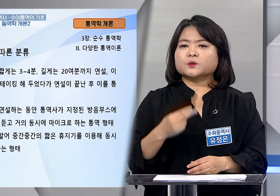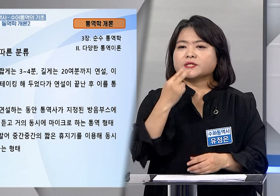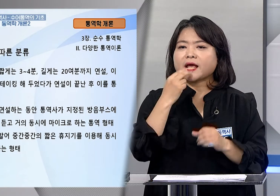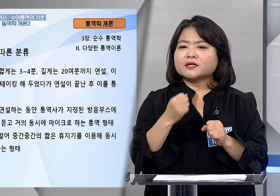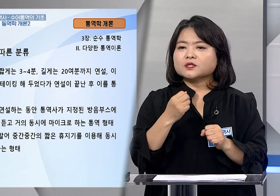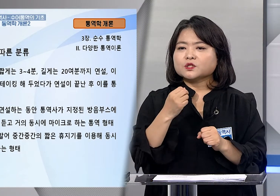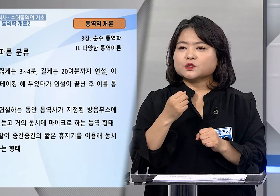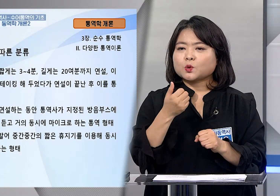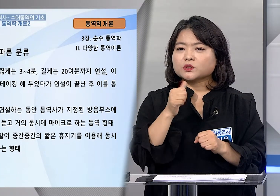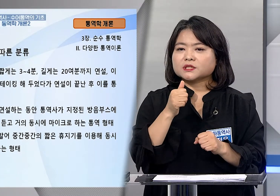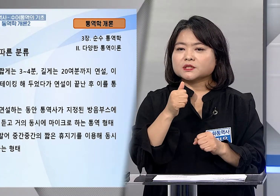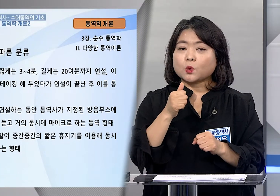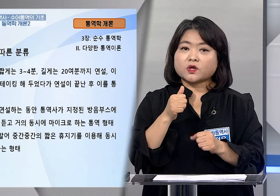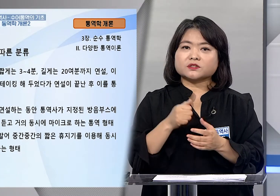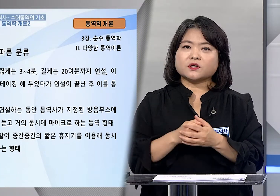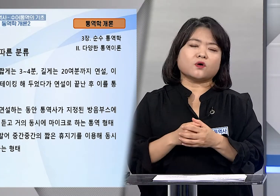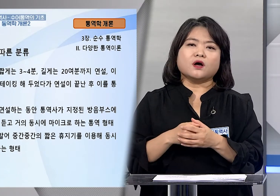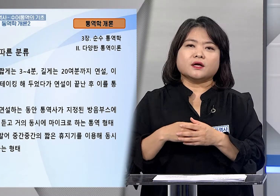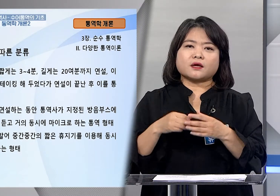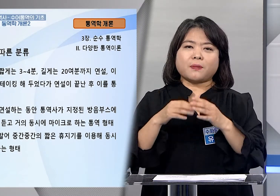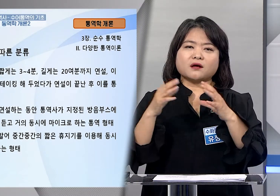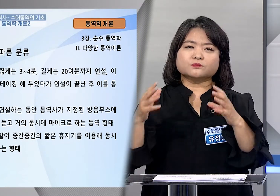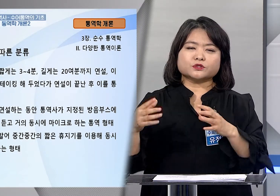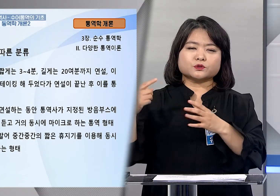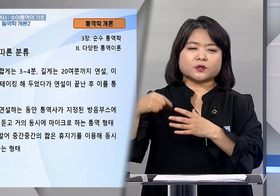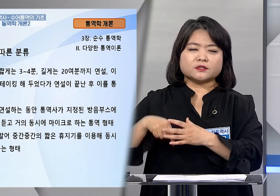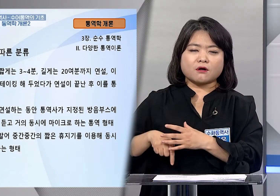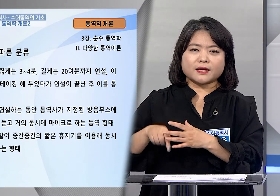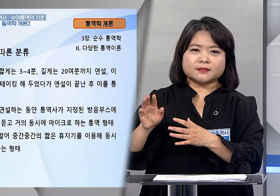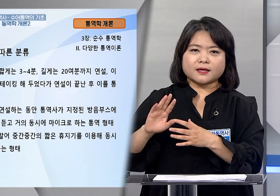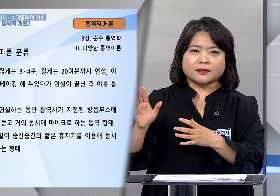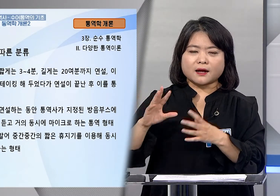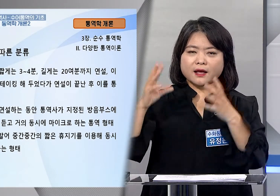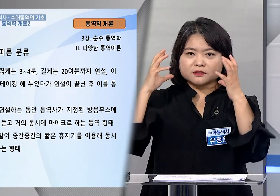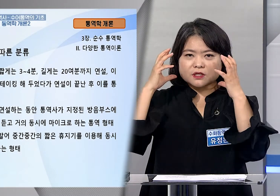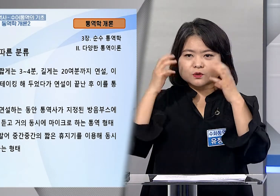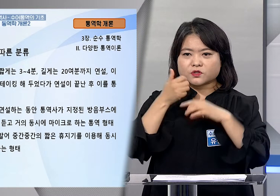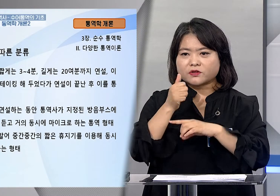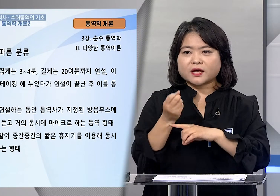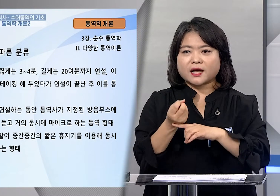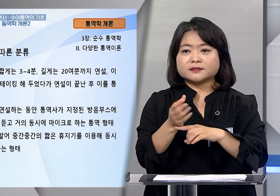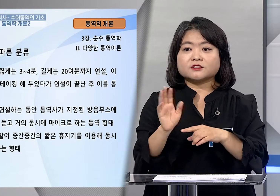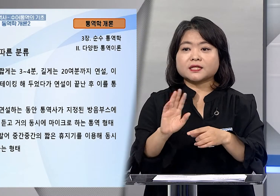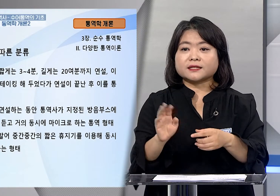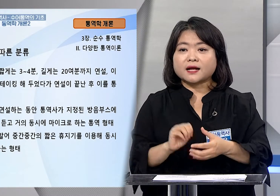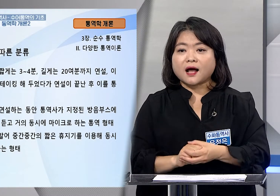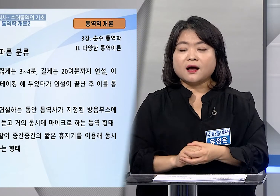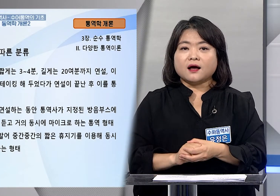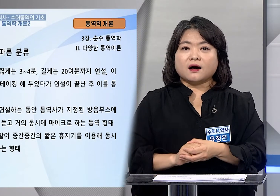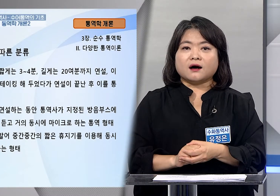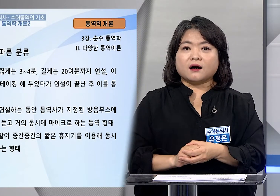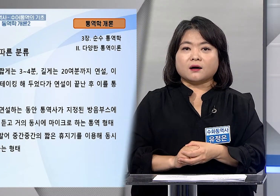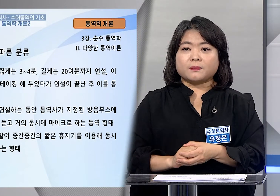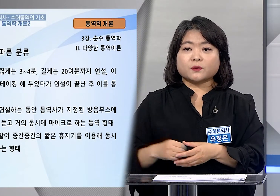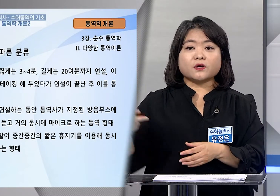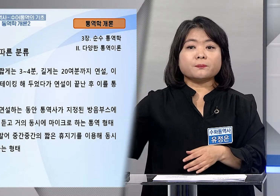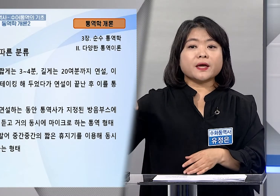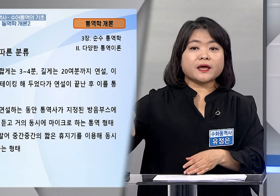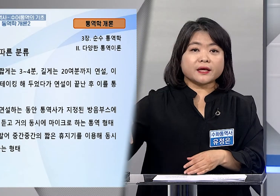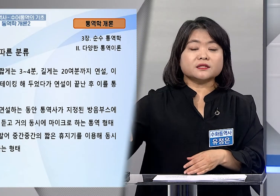생동시 통역은요. 이렇게 방음부스 속에 들어가 있는 게 아니라 헤드셋으로 전달하는 것이 아니라 바로 옆에 있는